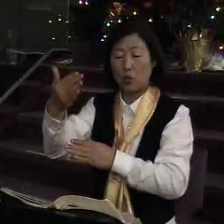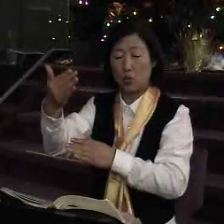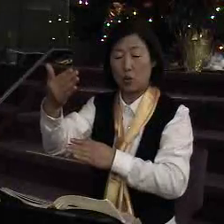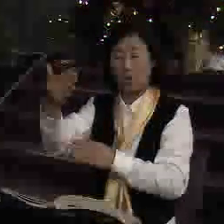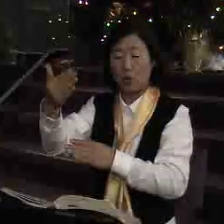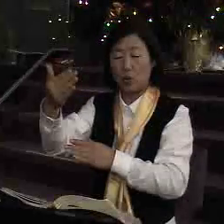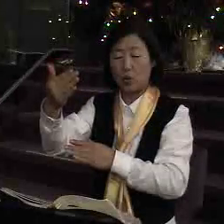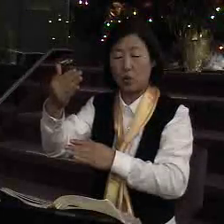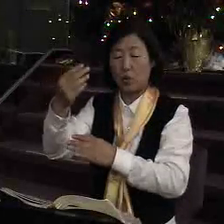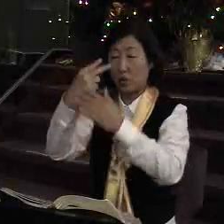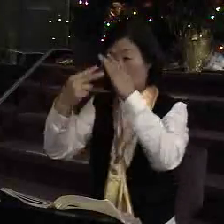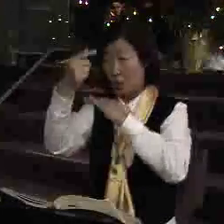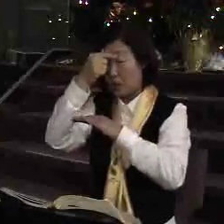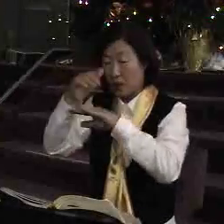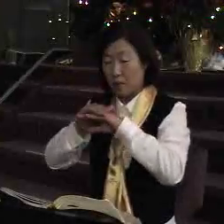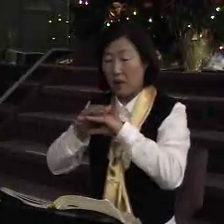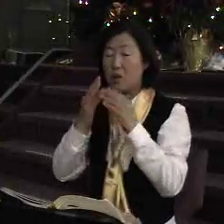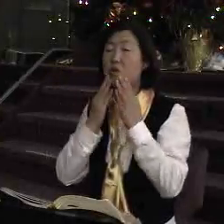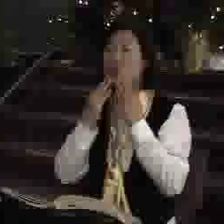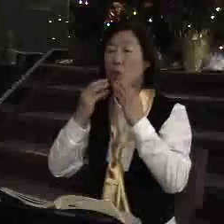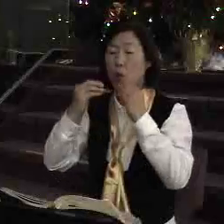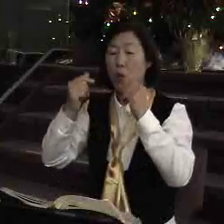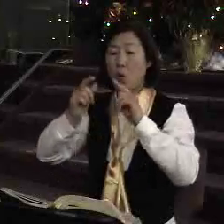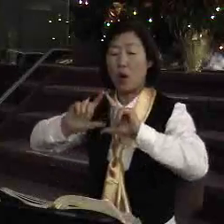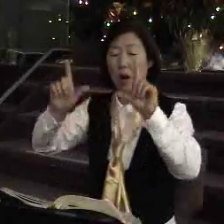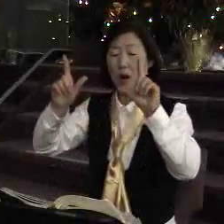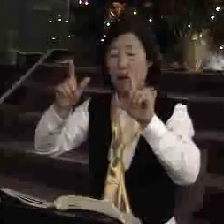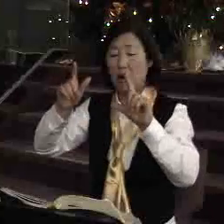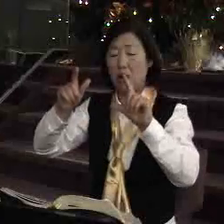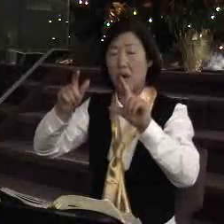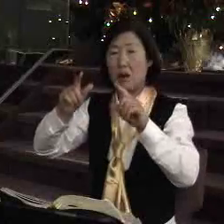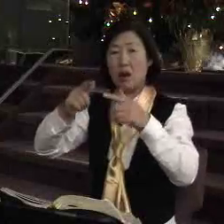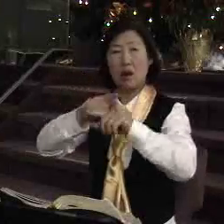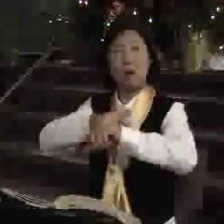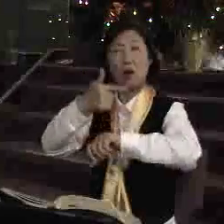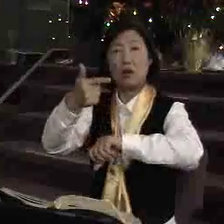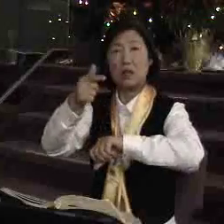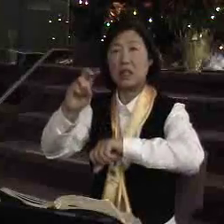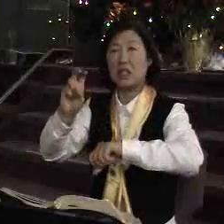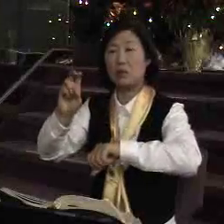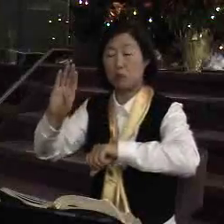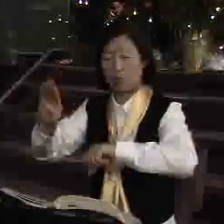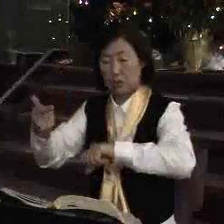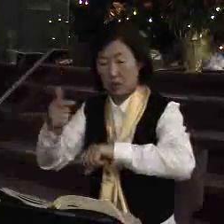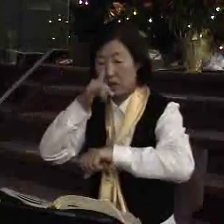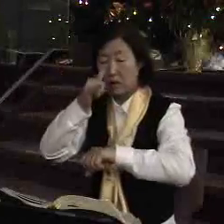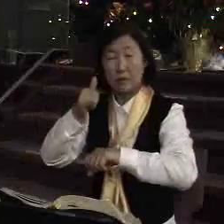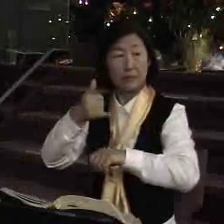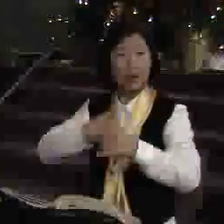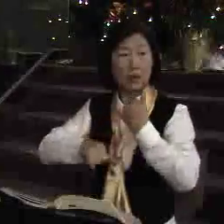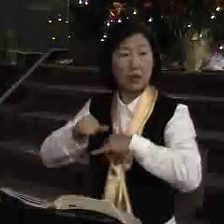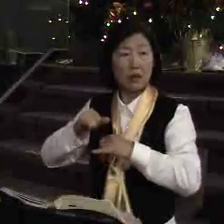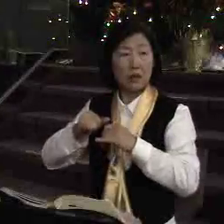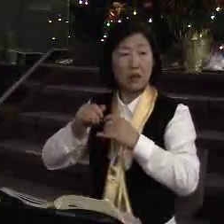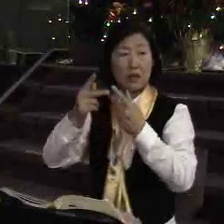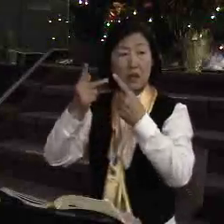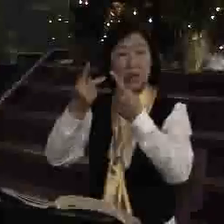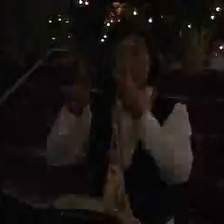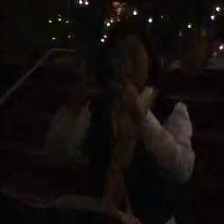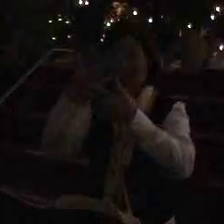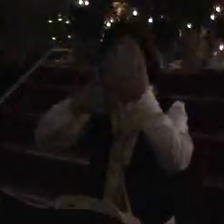예배가 1월 3일 토요일 새벽 6시 20분에 있습니다. 먼저 우리 자녀들이 준비한 영상 함께